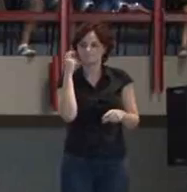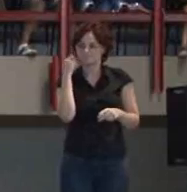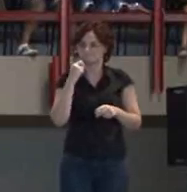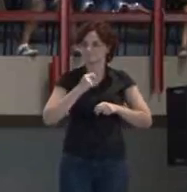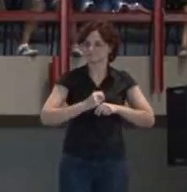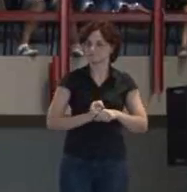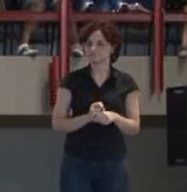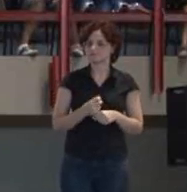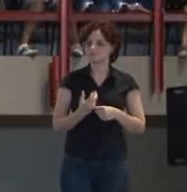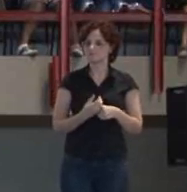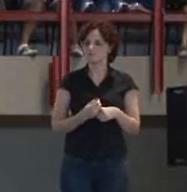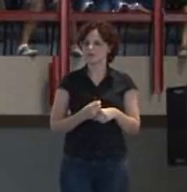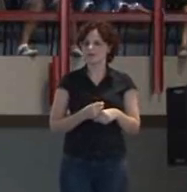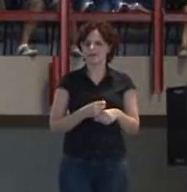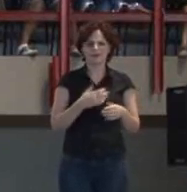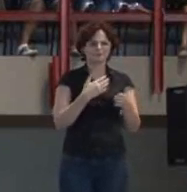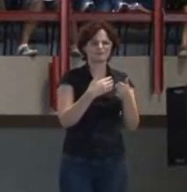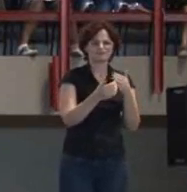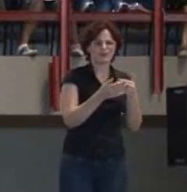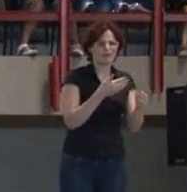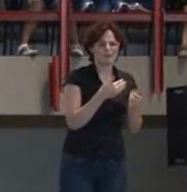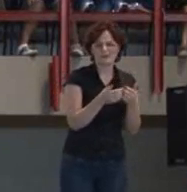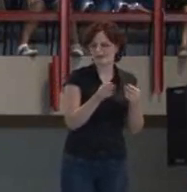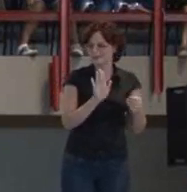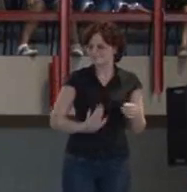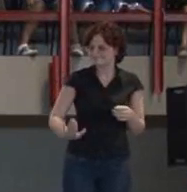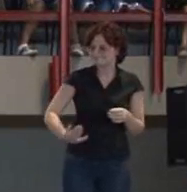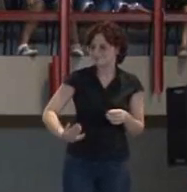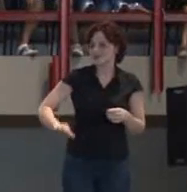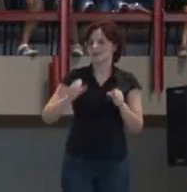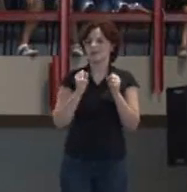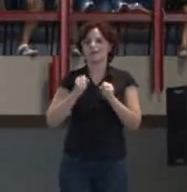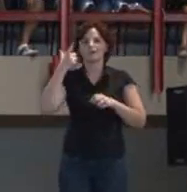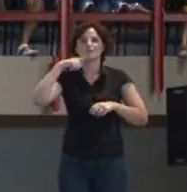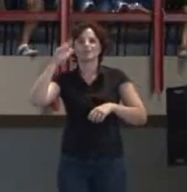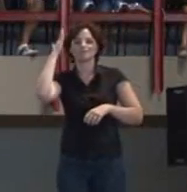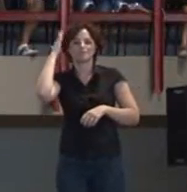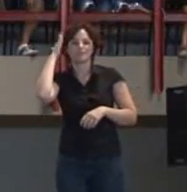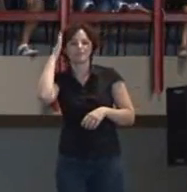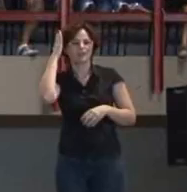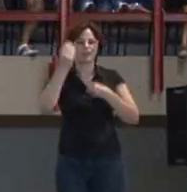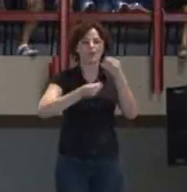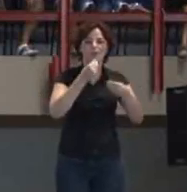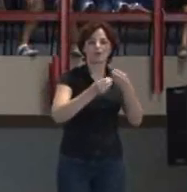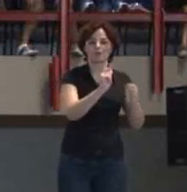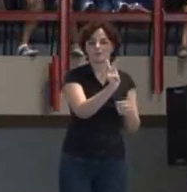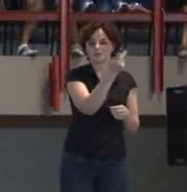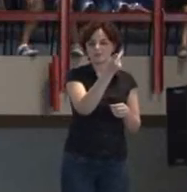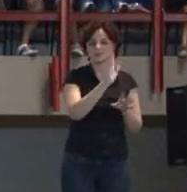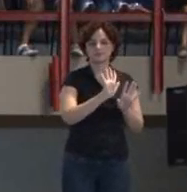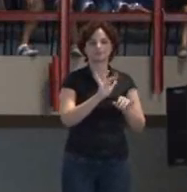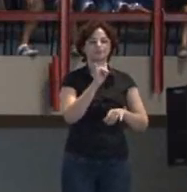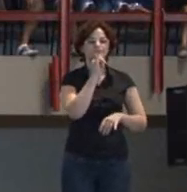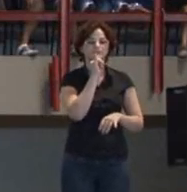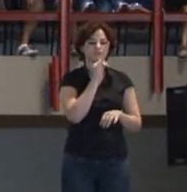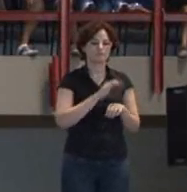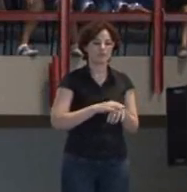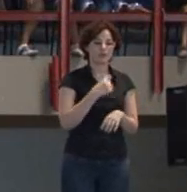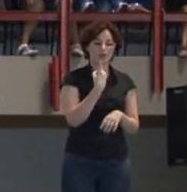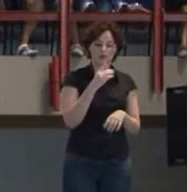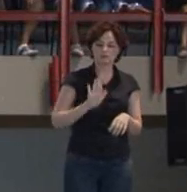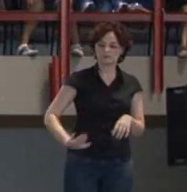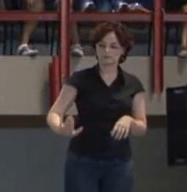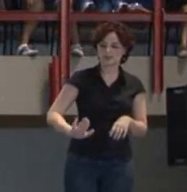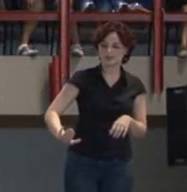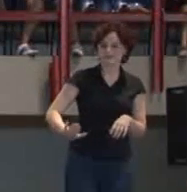criança entende a lei da oferta e da procura não precisa um professor para explicar quer ver o menino chega e quer um